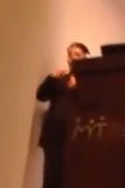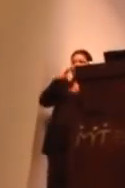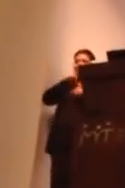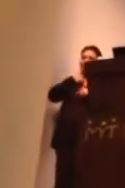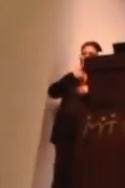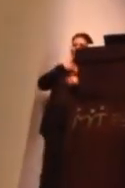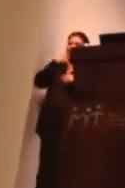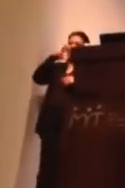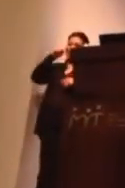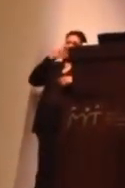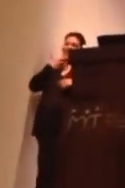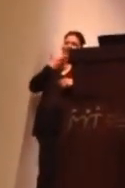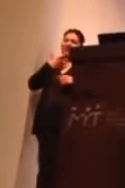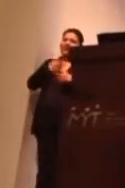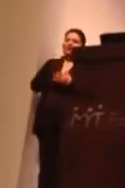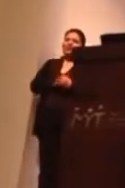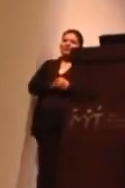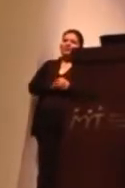lo tengo.